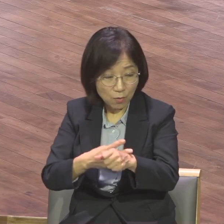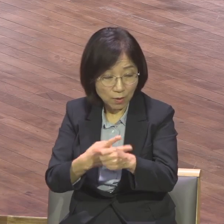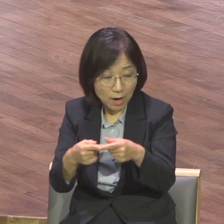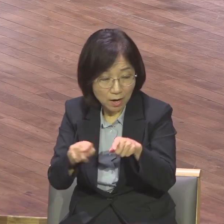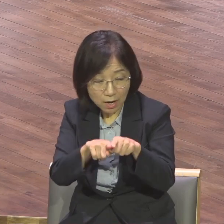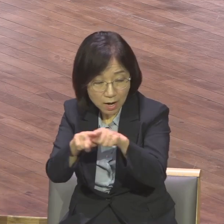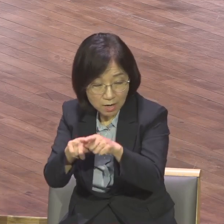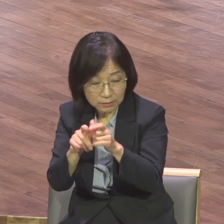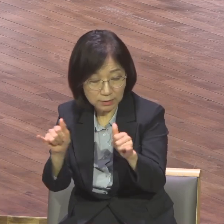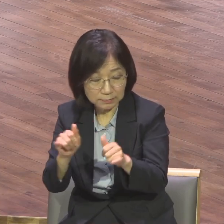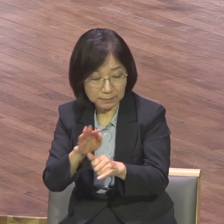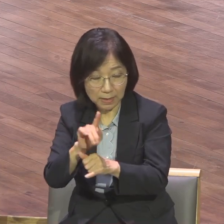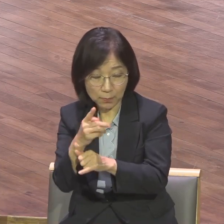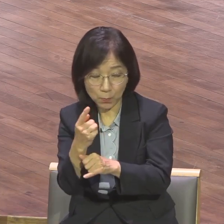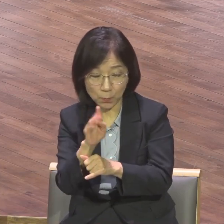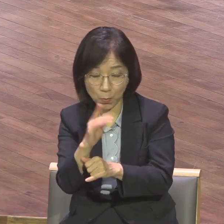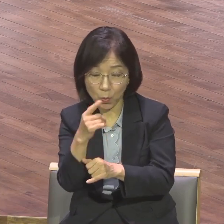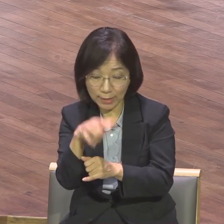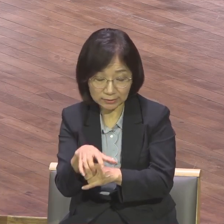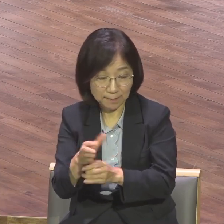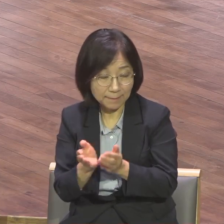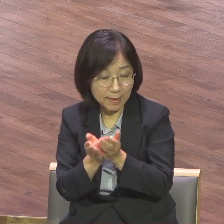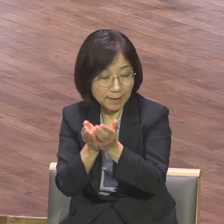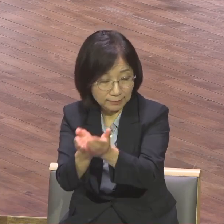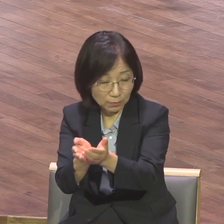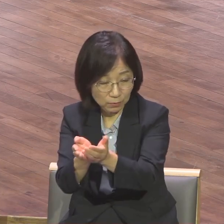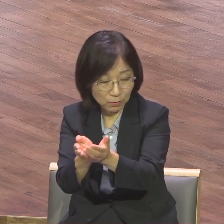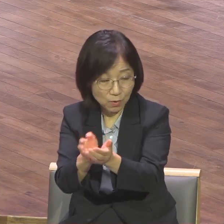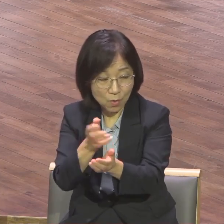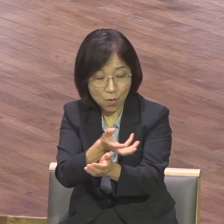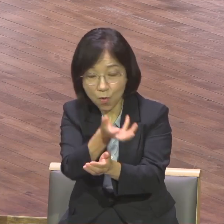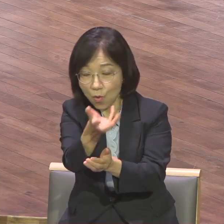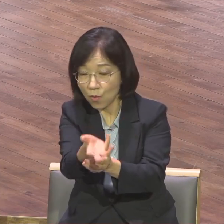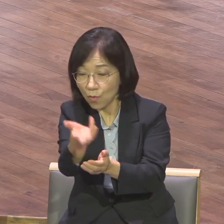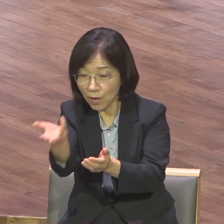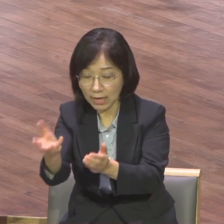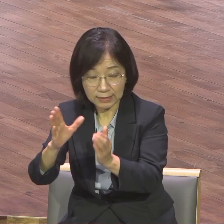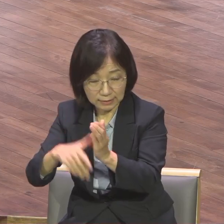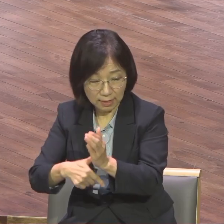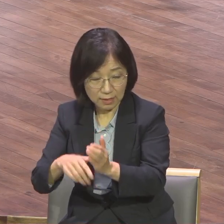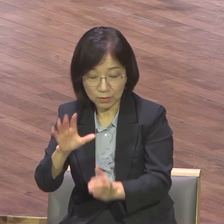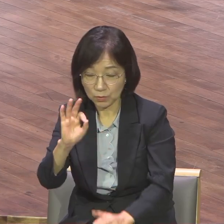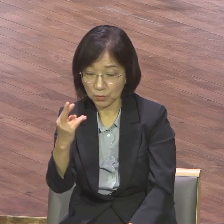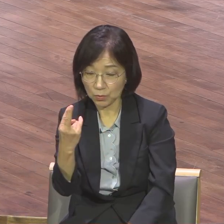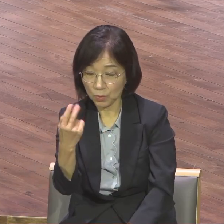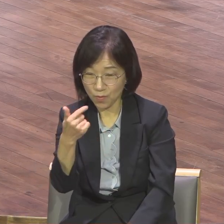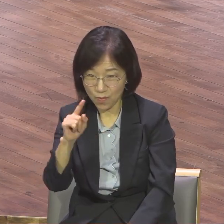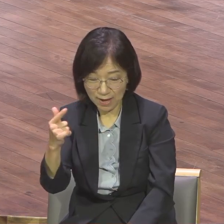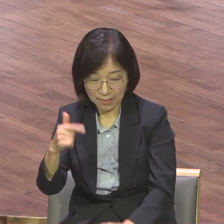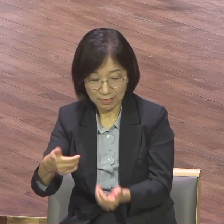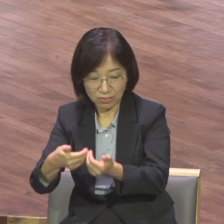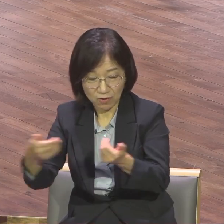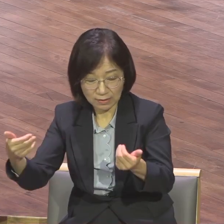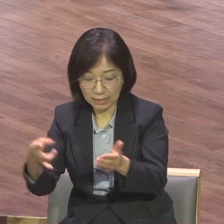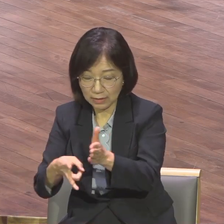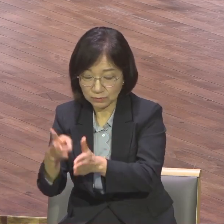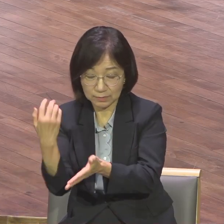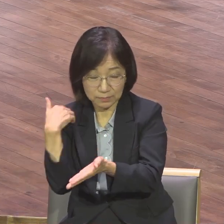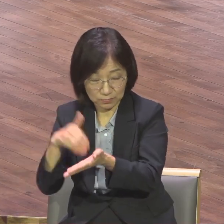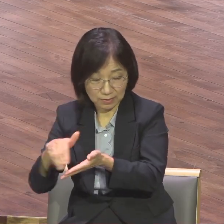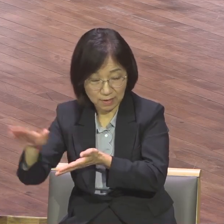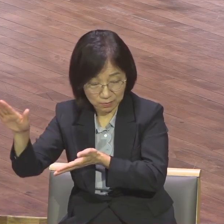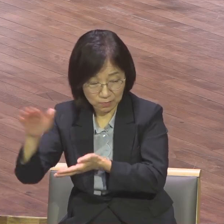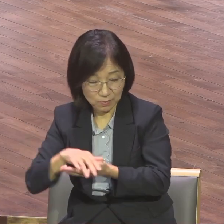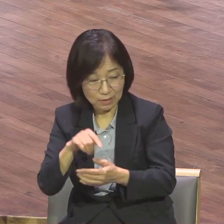바보에서 배 타고 밤빌리아에 있는 버가에 이르니 요한은 그들에게서 떠나 예루살렘으로 돌아가고